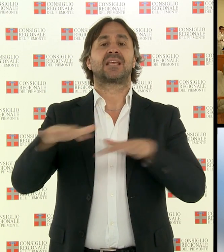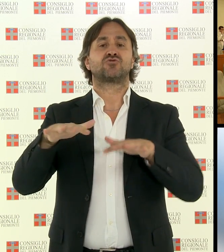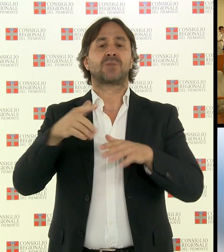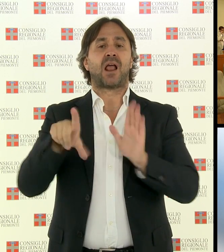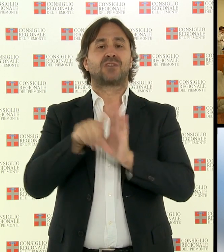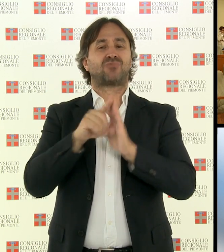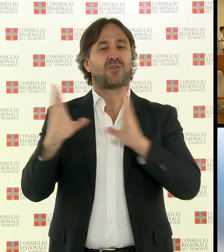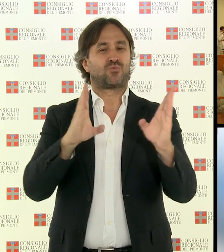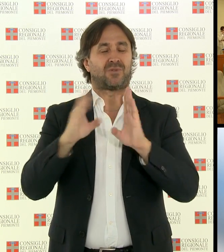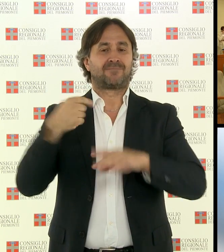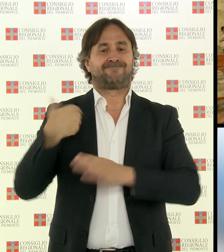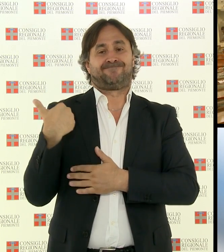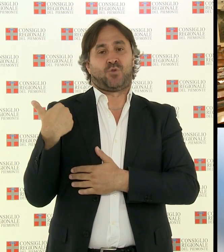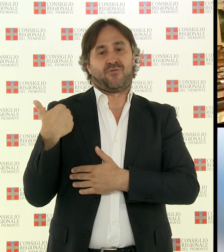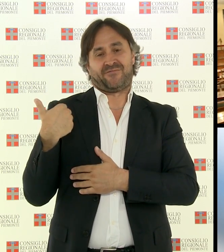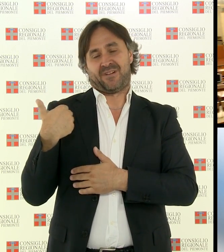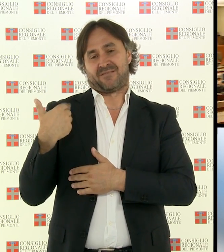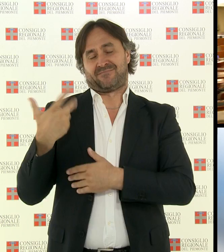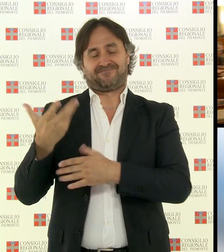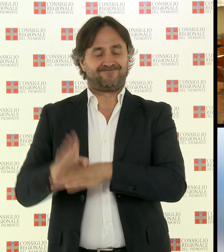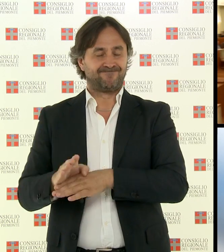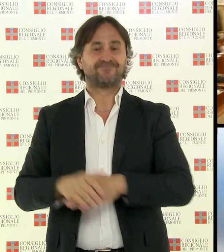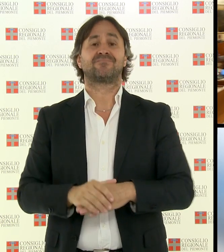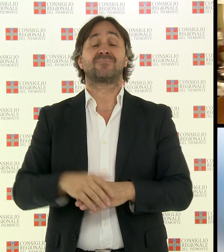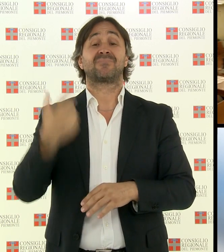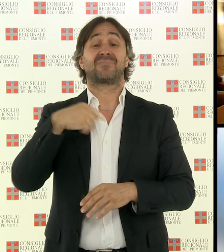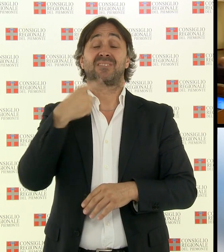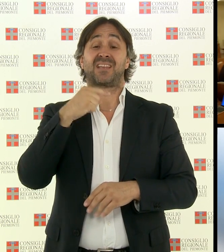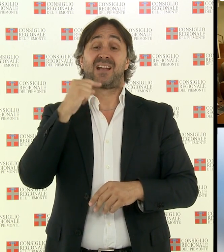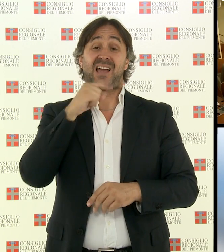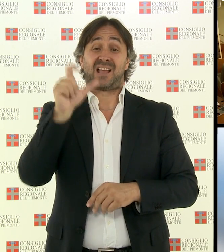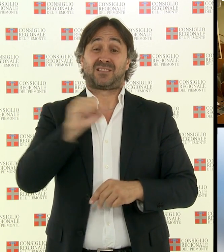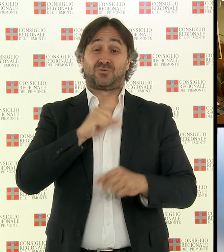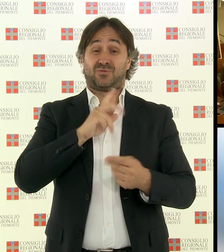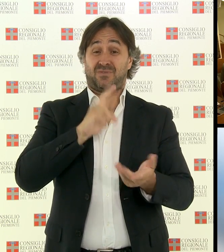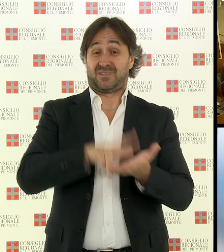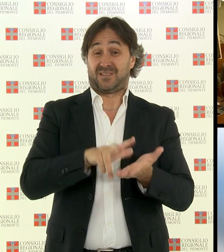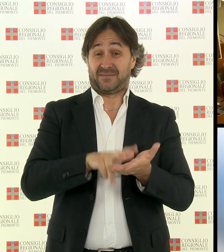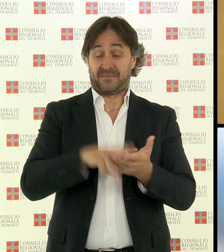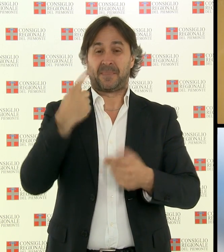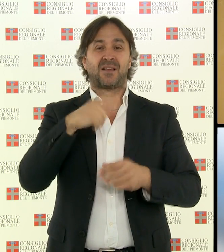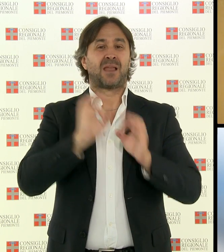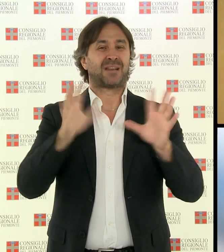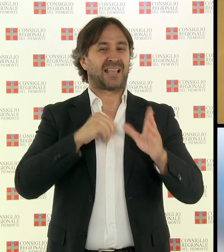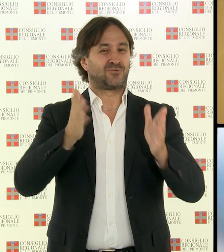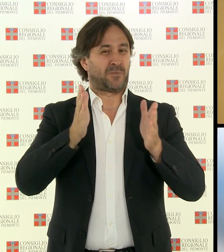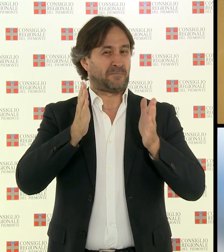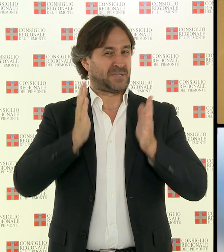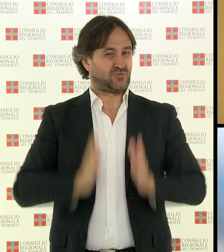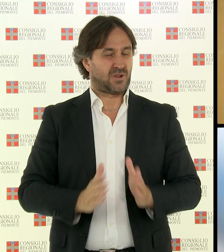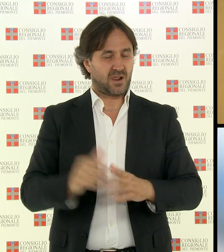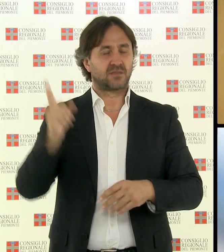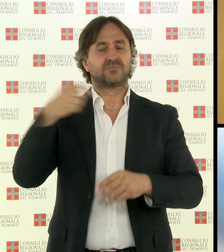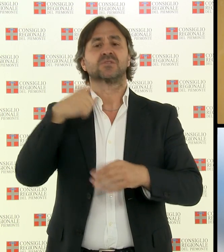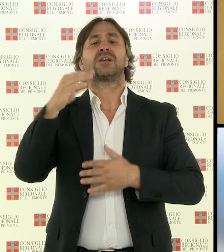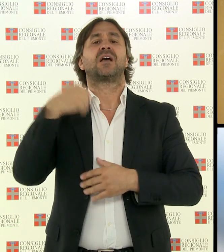legislatura, recentemente scomparso. Il garante delle persone sottoposte a misure restrittive della libertà personale ha svolto la relazione della